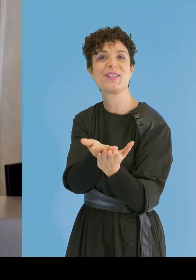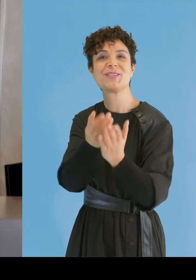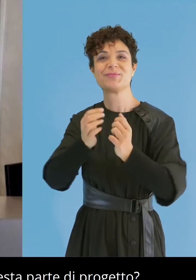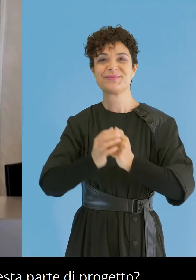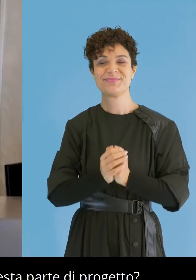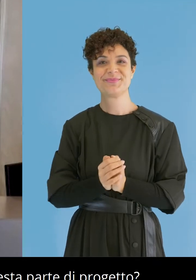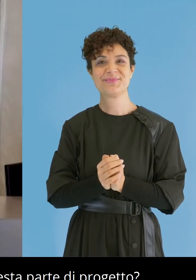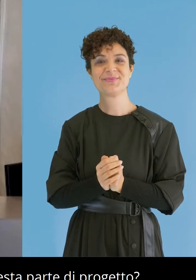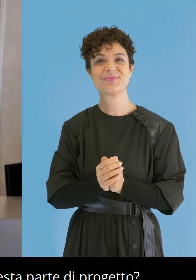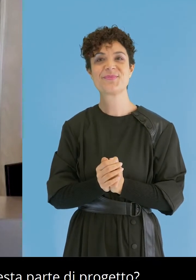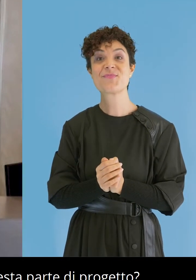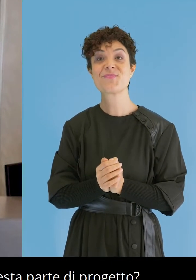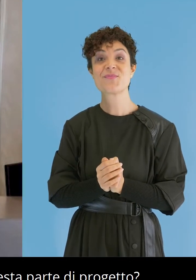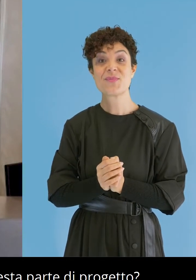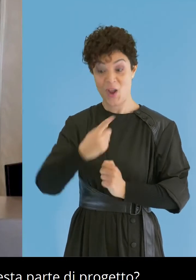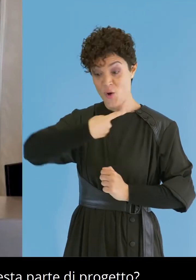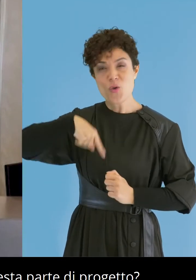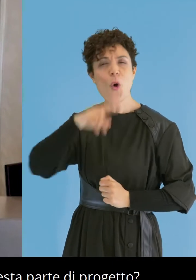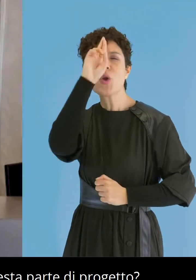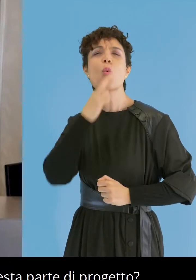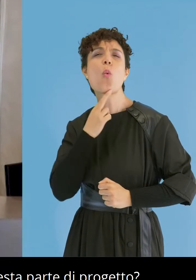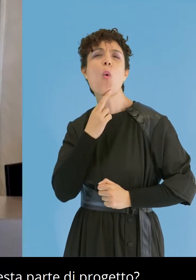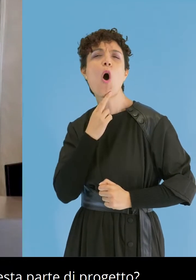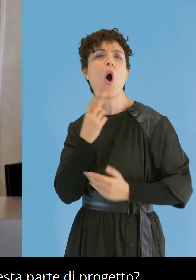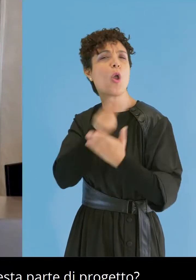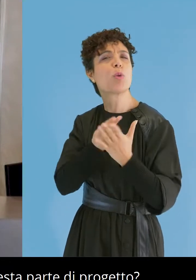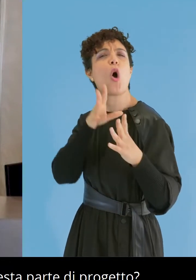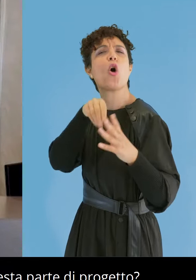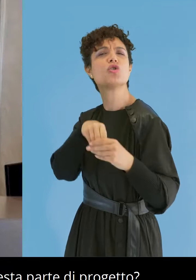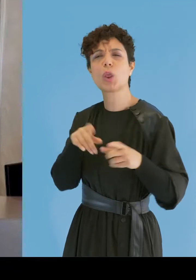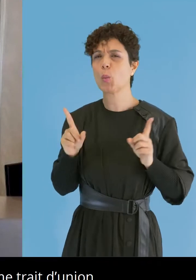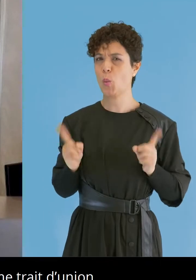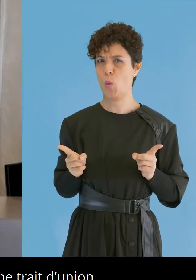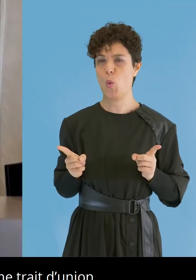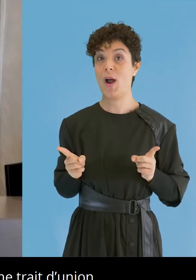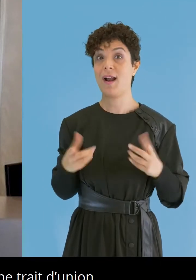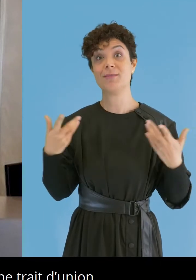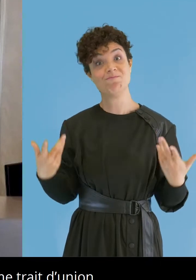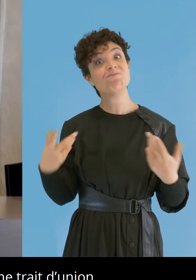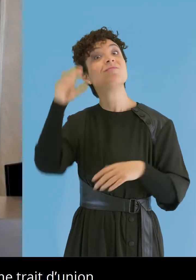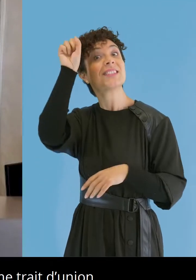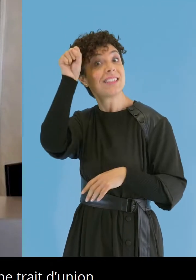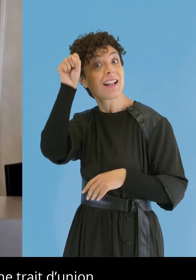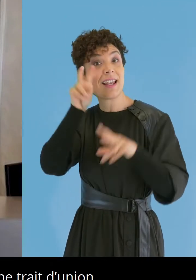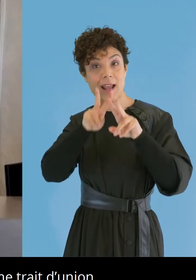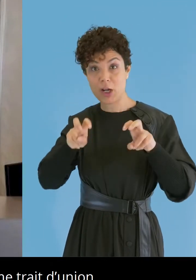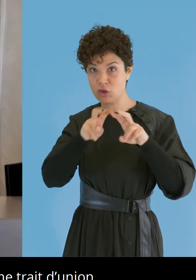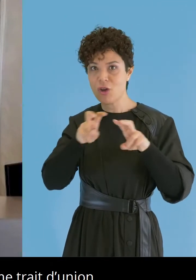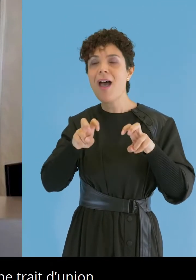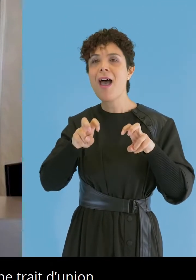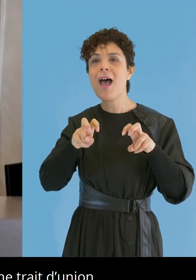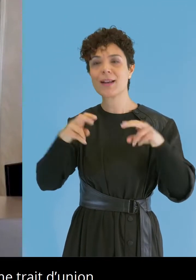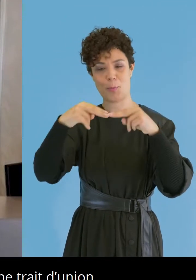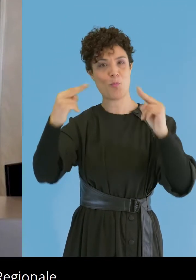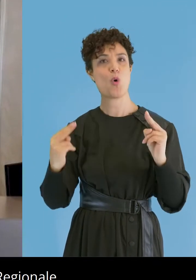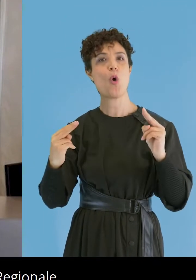amministrazione. Qual è il ruolo di Sardegna Ricerche in questa parte di progetto? Sardegna Ricerche, che si pone da